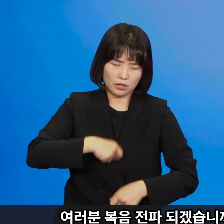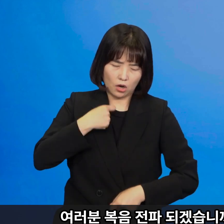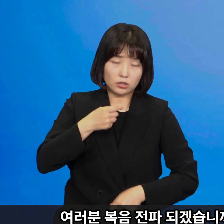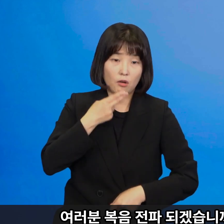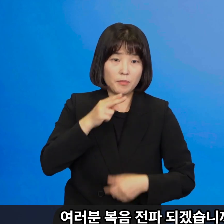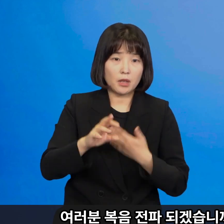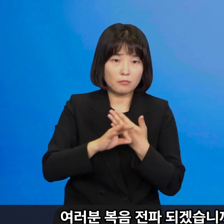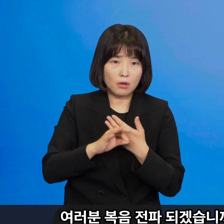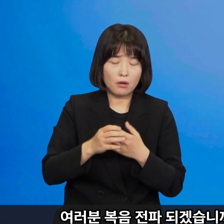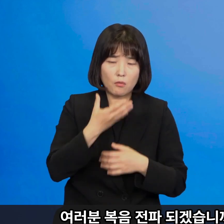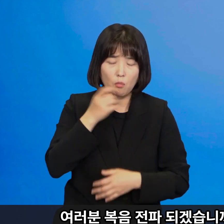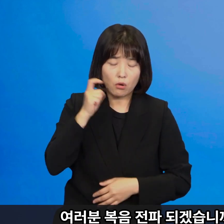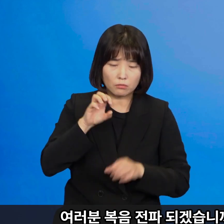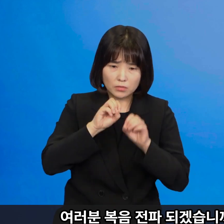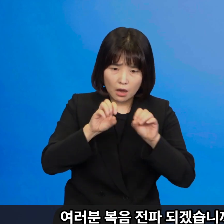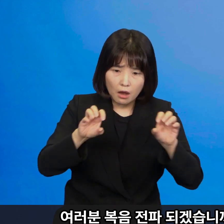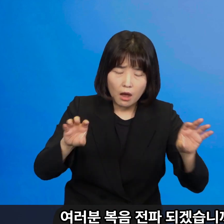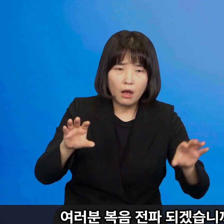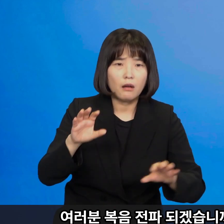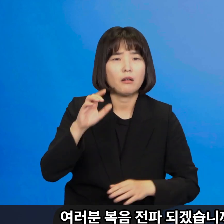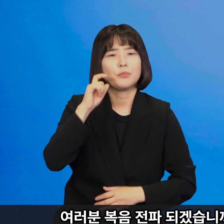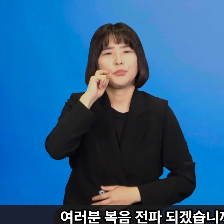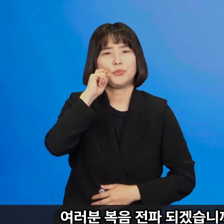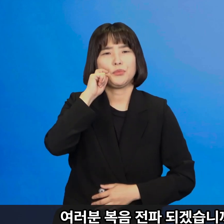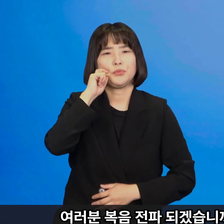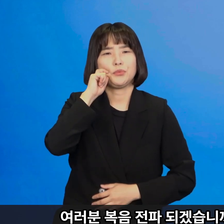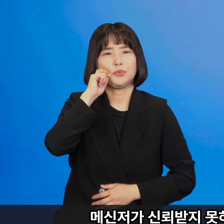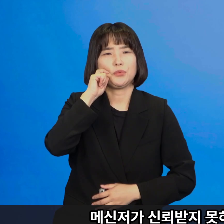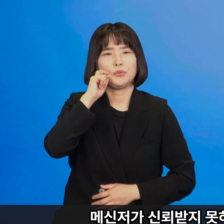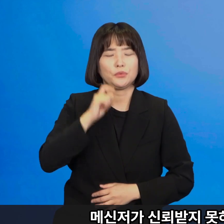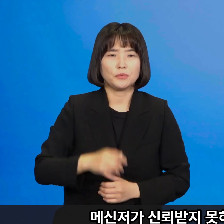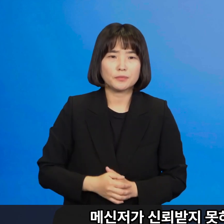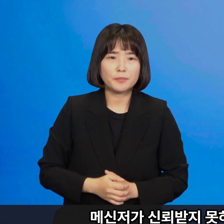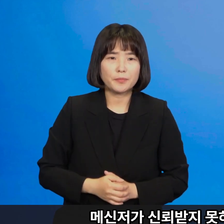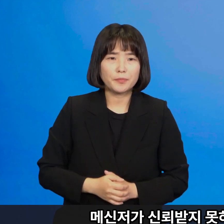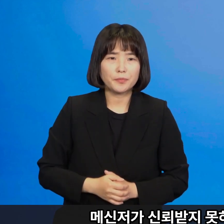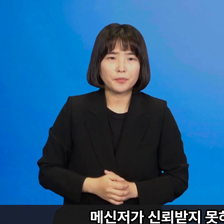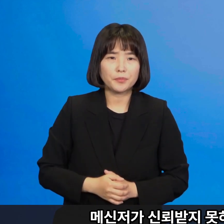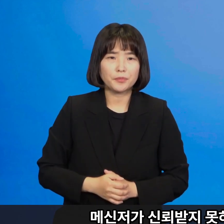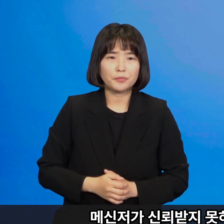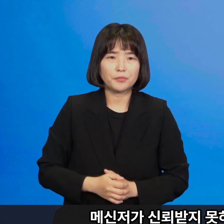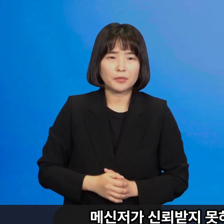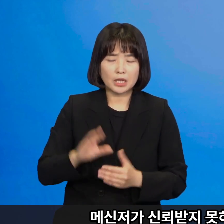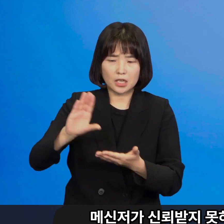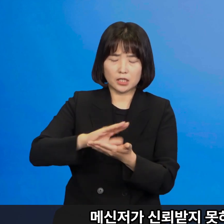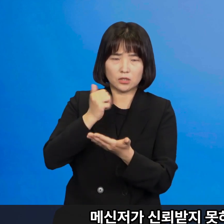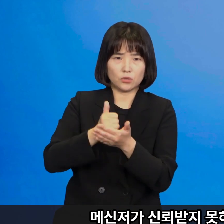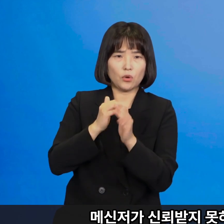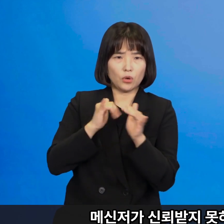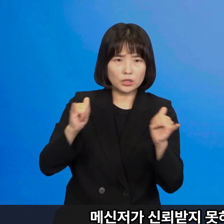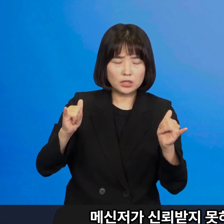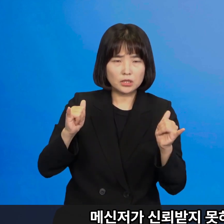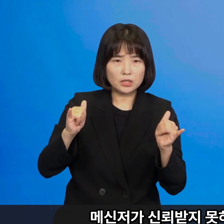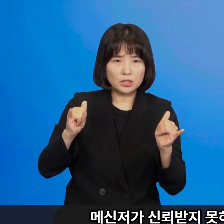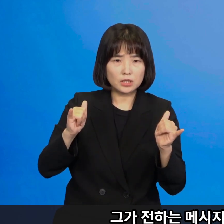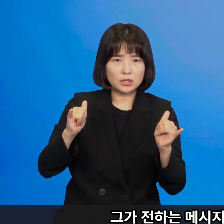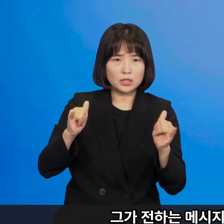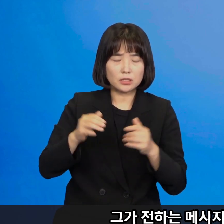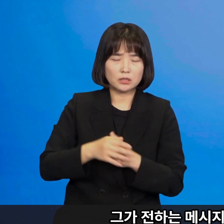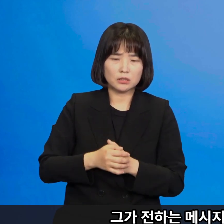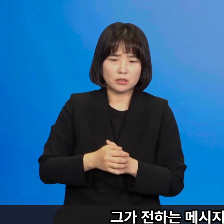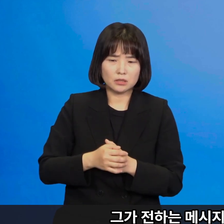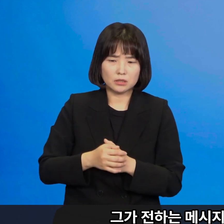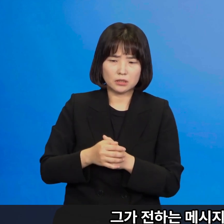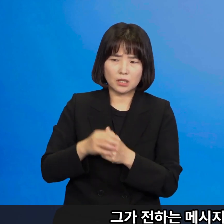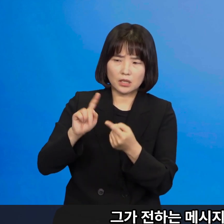복음 전파 되겠습니까? 그의 말을 누가 듣겠냐고요. 메신저가 신뢰받지 못하고 인격적이지 못한다면